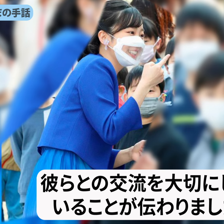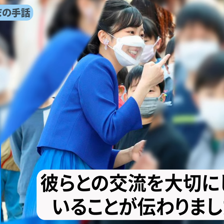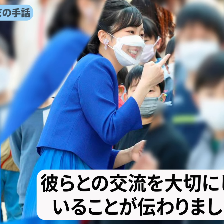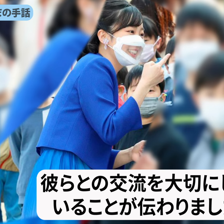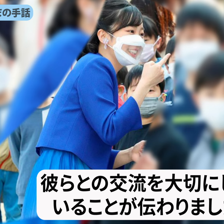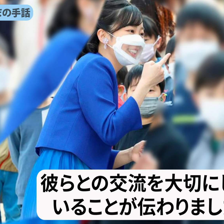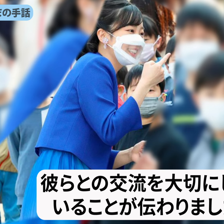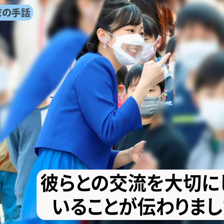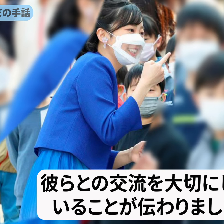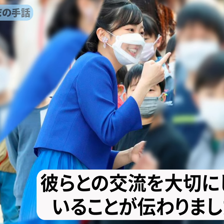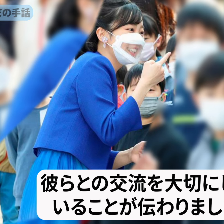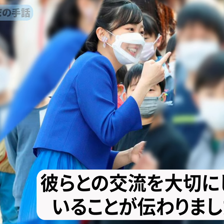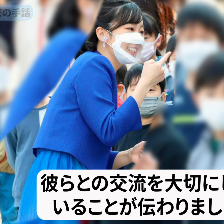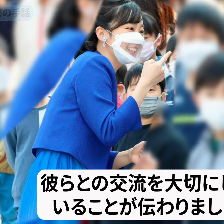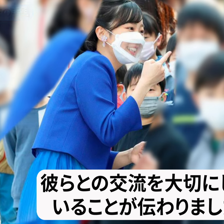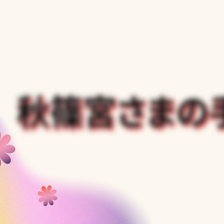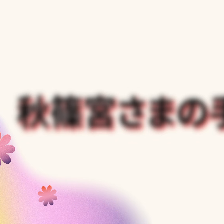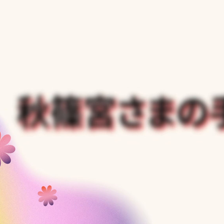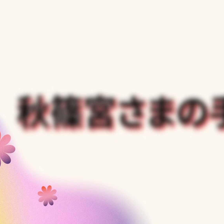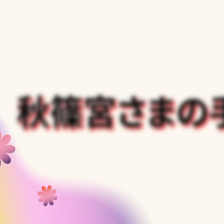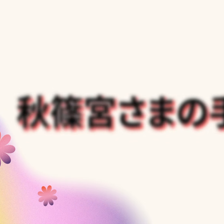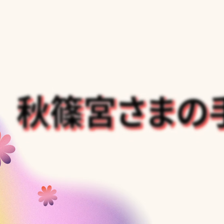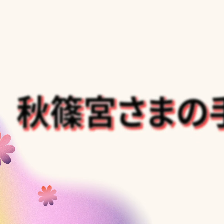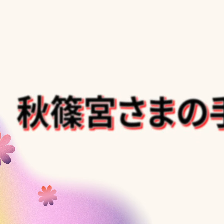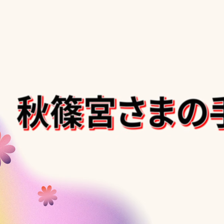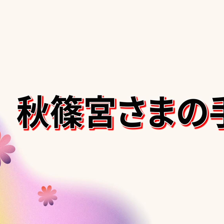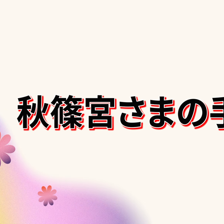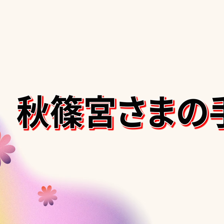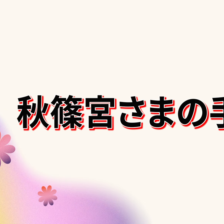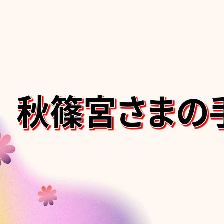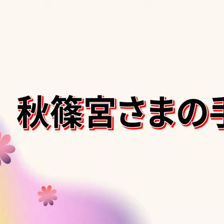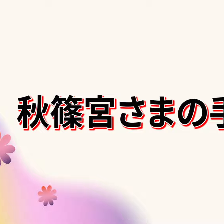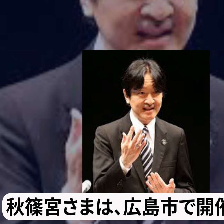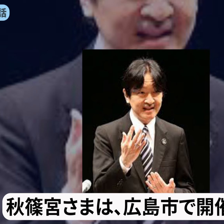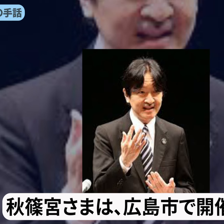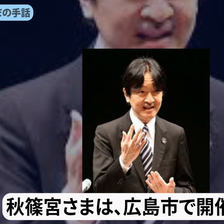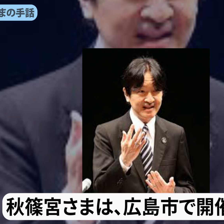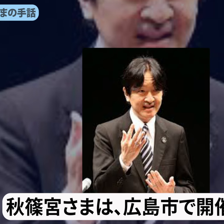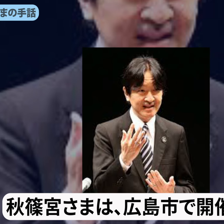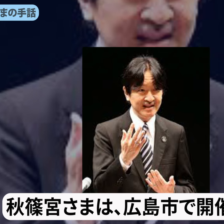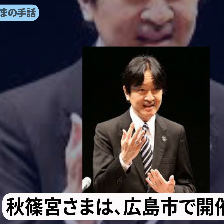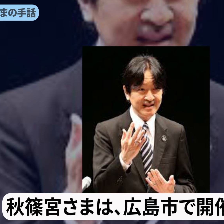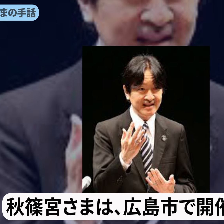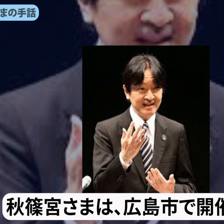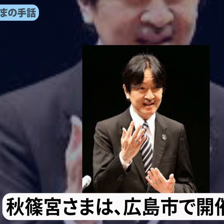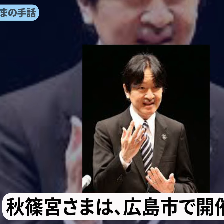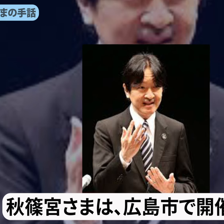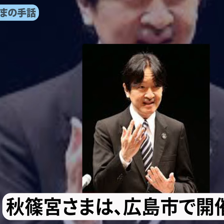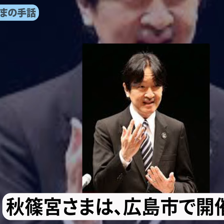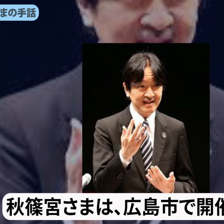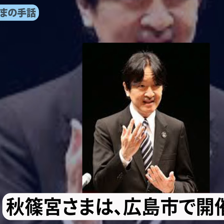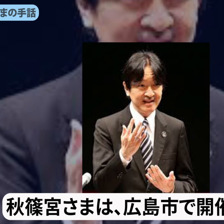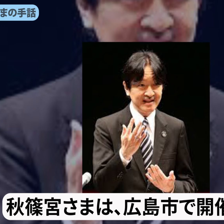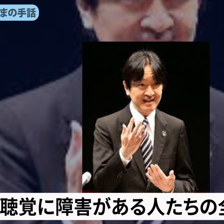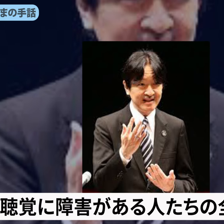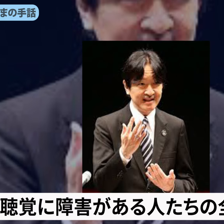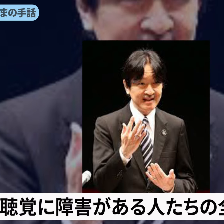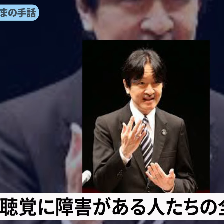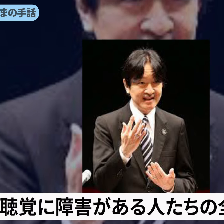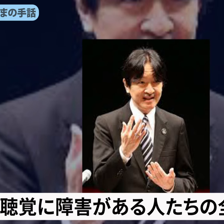ることが伝わりました。秋篠宮さまの手話。秋篠宮さまは広島市で開催された聴覚に